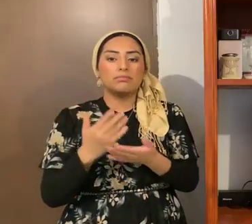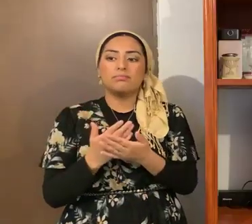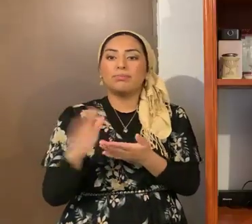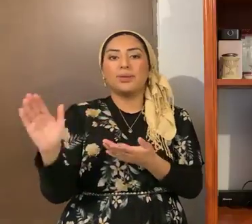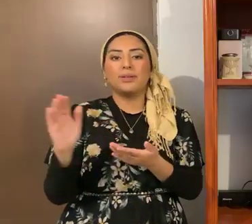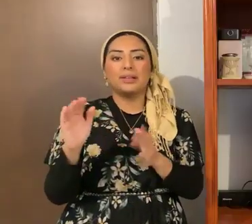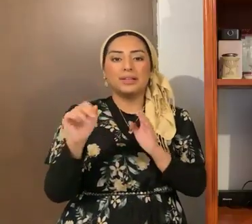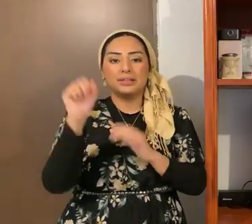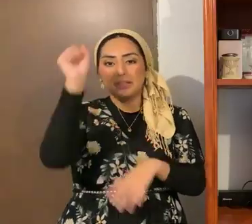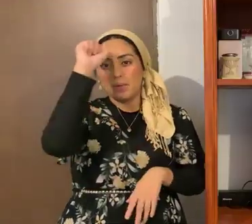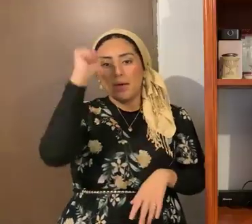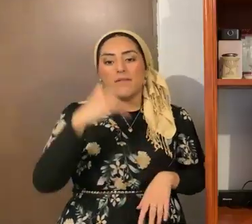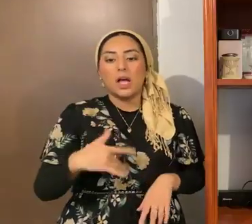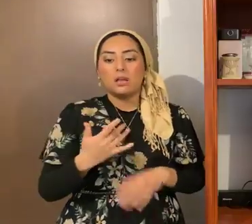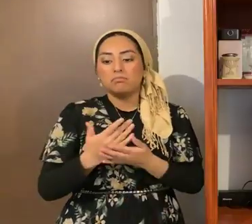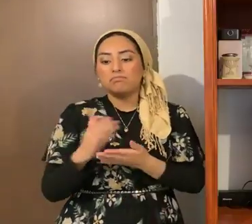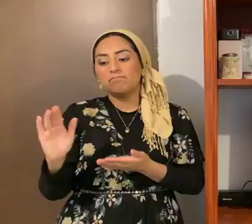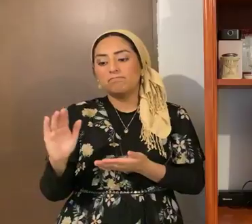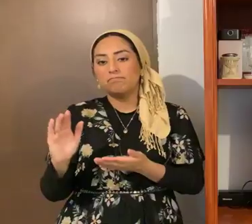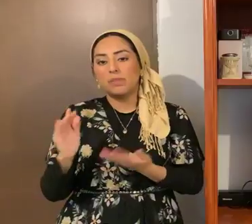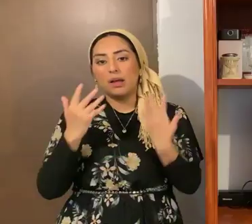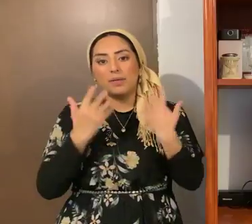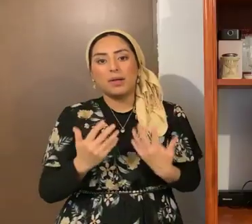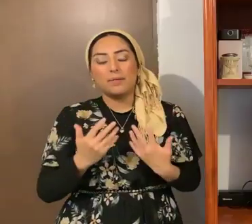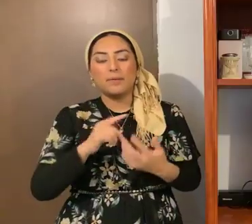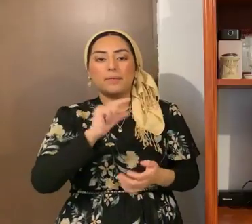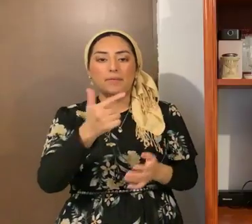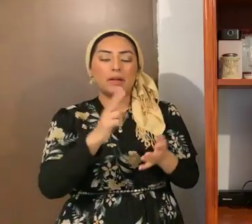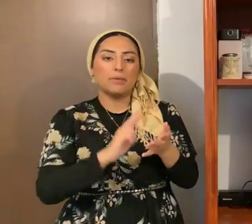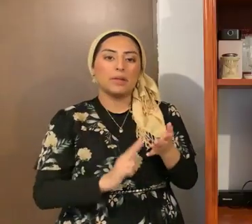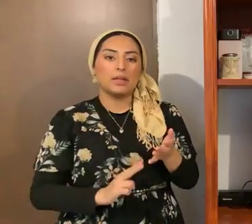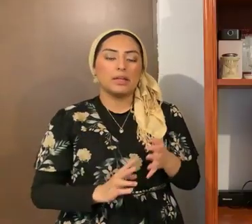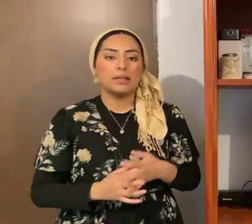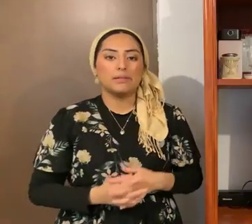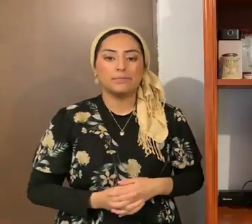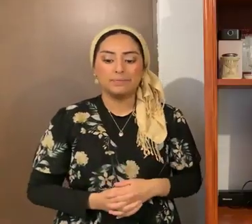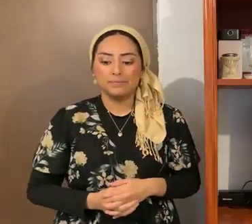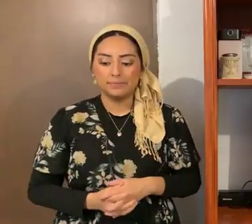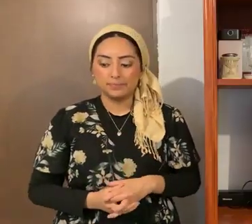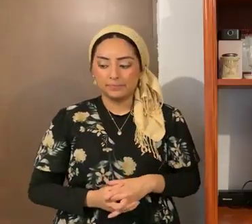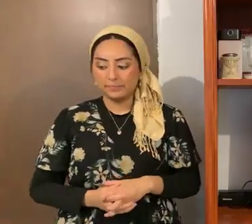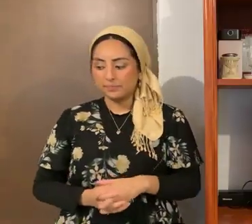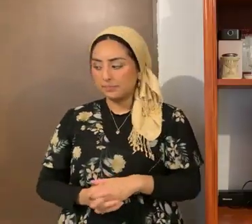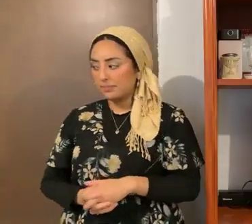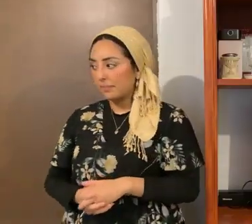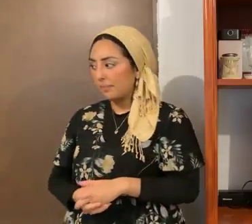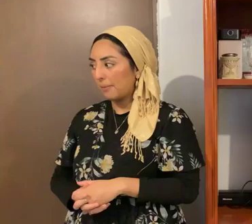¿Por qué no decirlo? Porque él era un ungido de Yahweh. A ver, todos el 12, por favor, y fuerte. Amén.